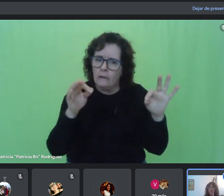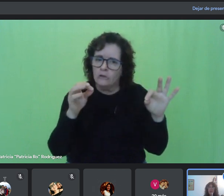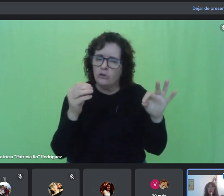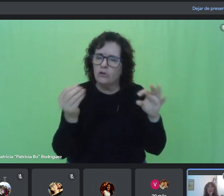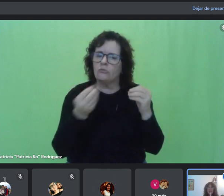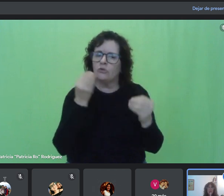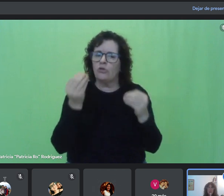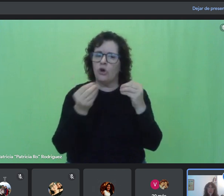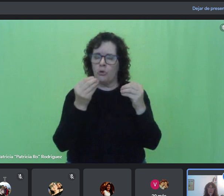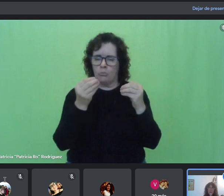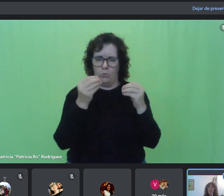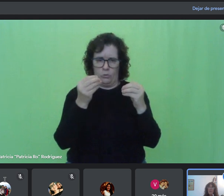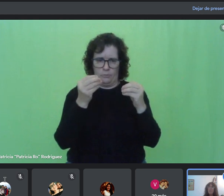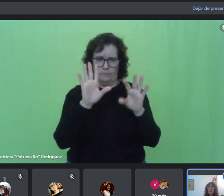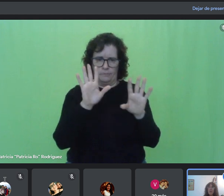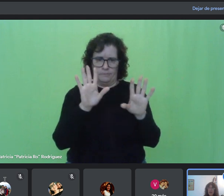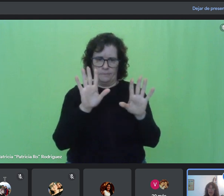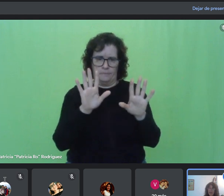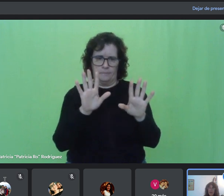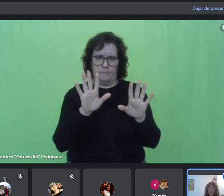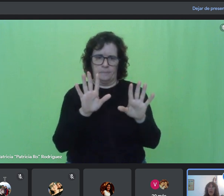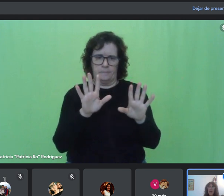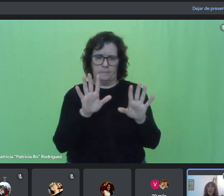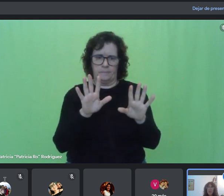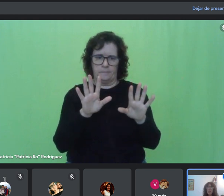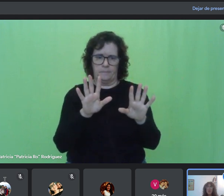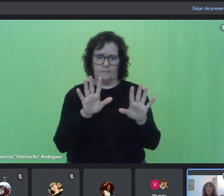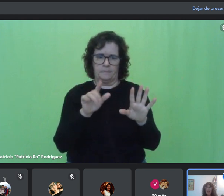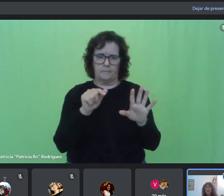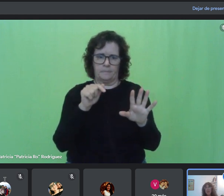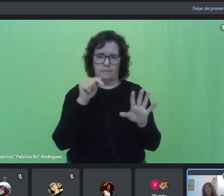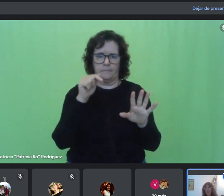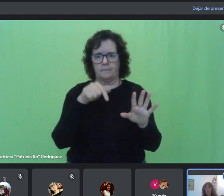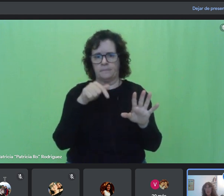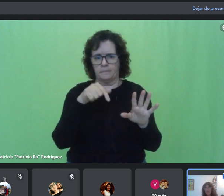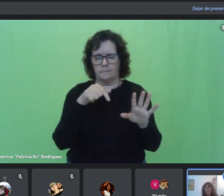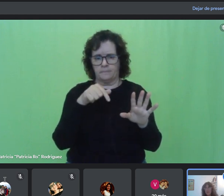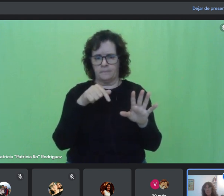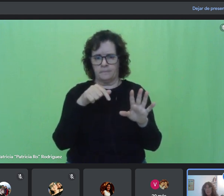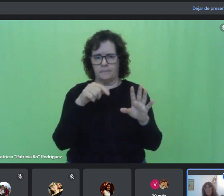Desde mandarte. Bien. ¿Ahí por qué lo cerré?